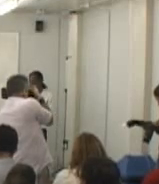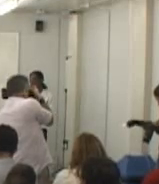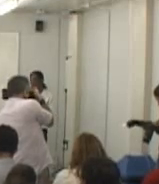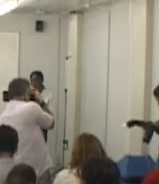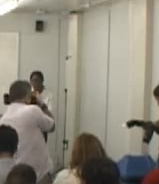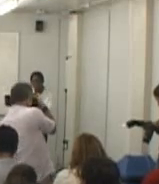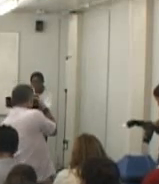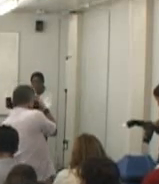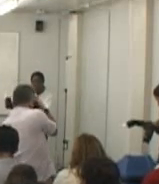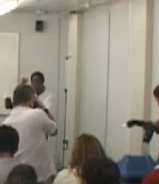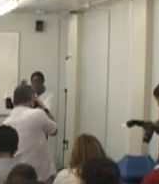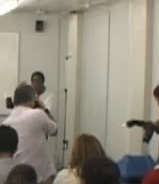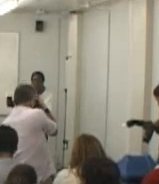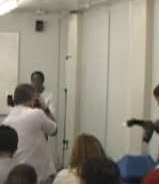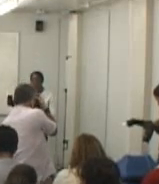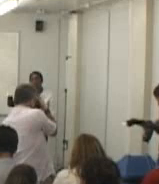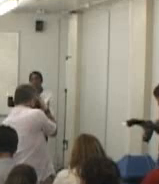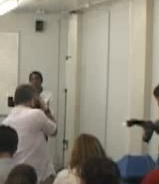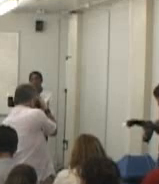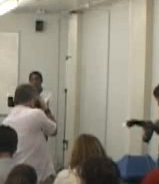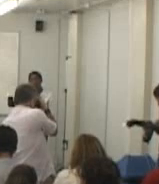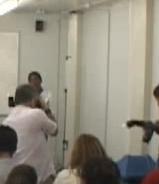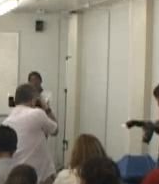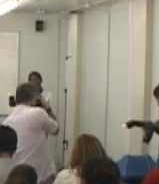sorteio aqui para definir a